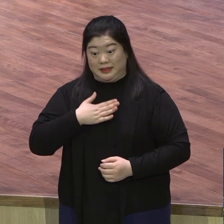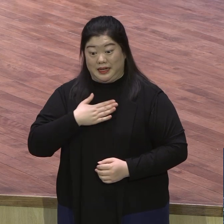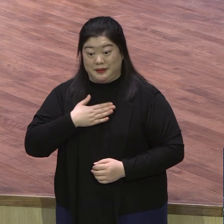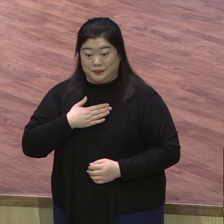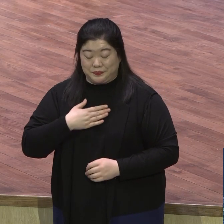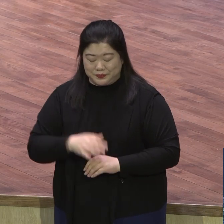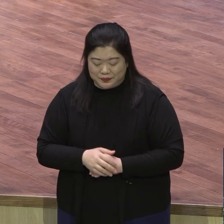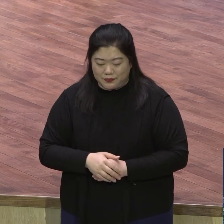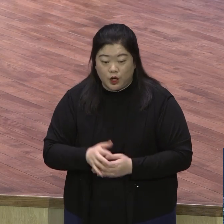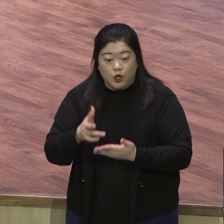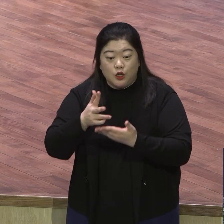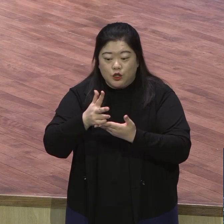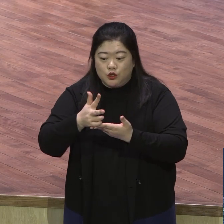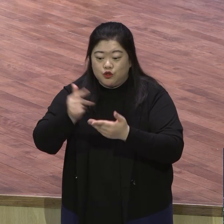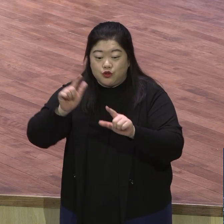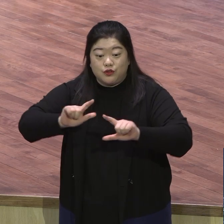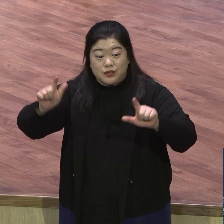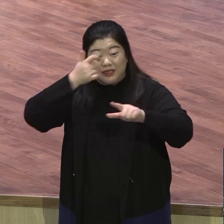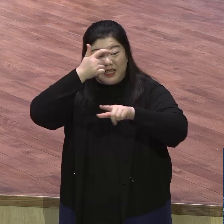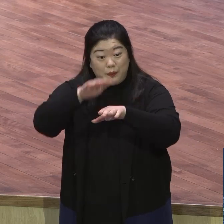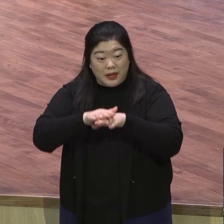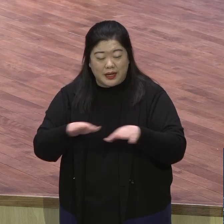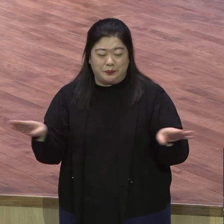살면서 주일 예배를 빠진 적이 없어요.